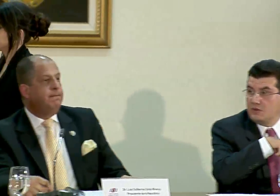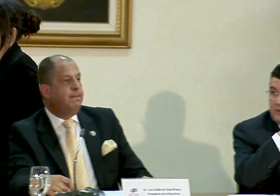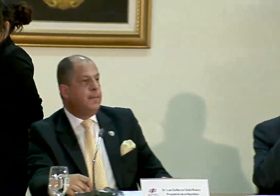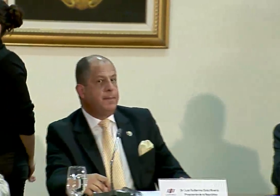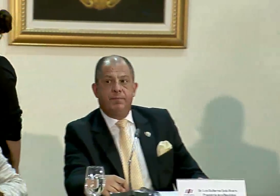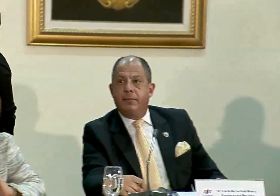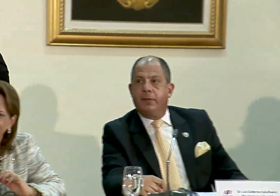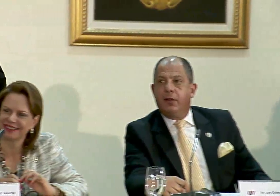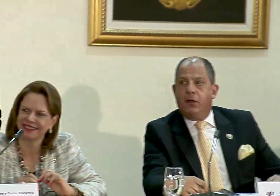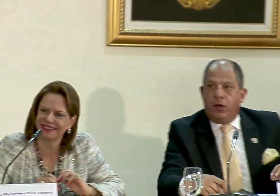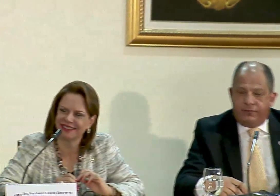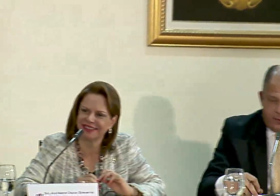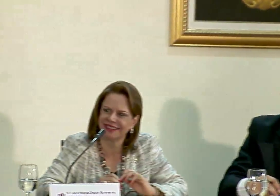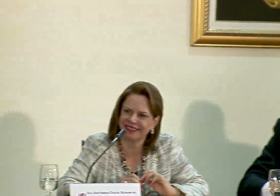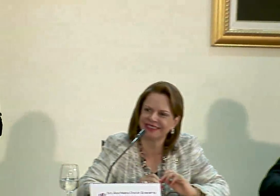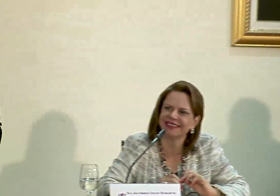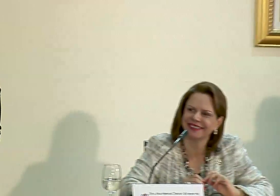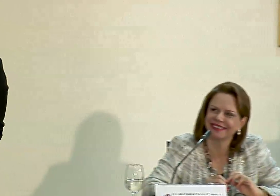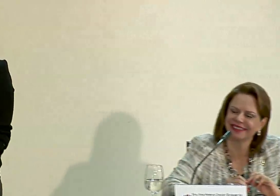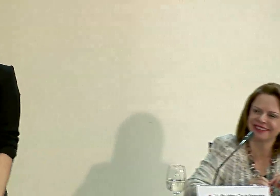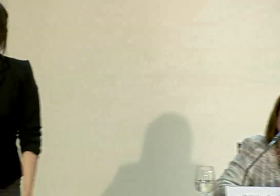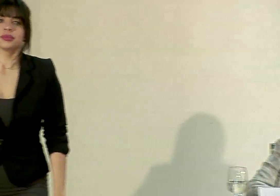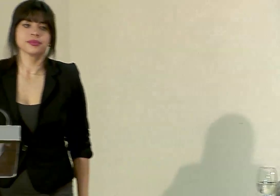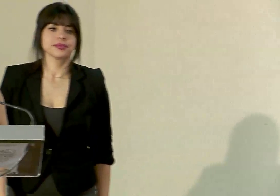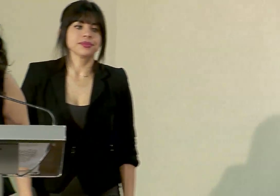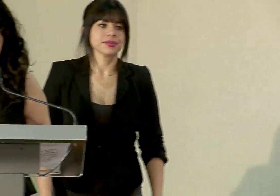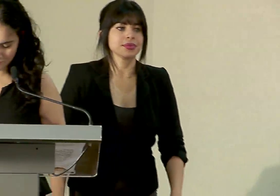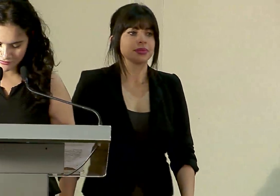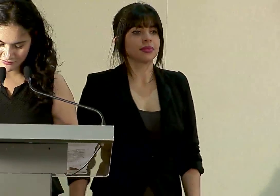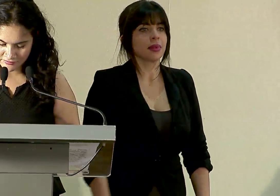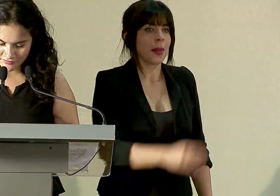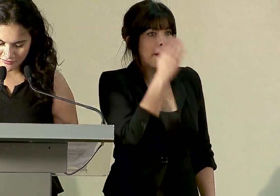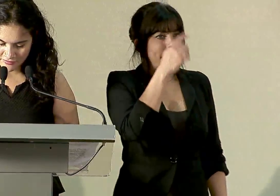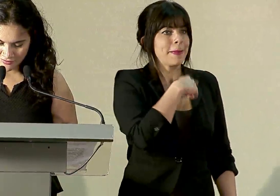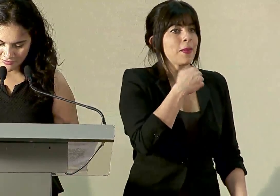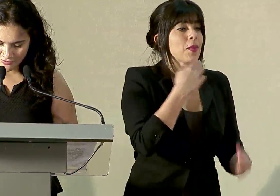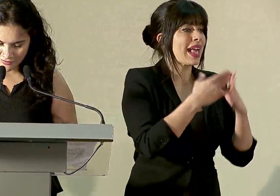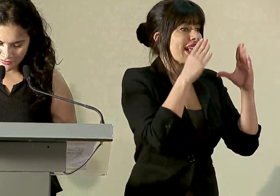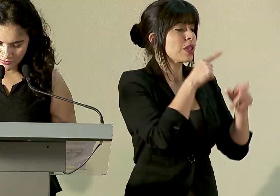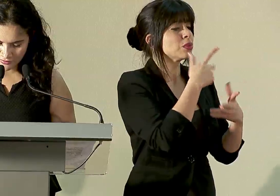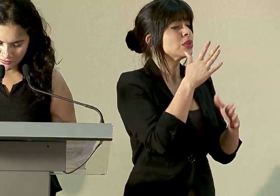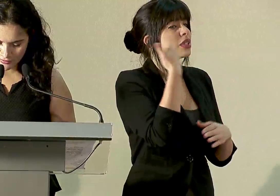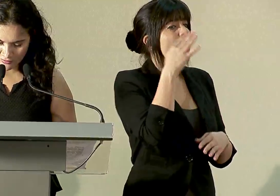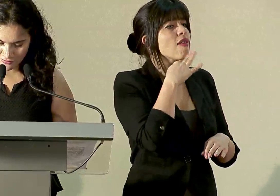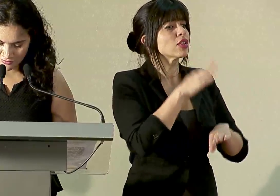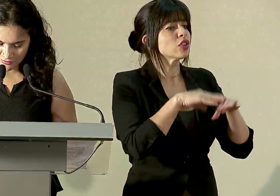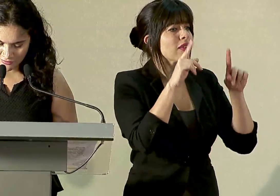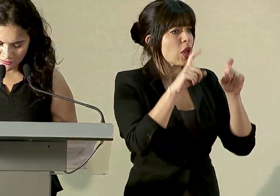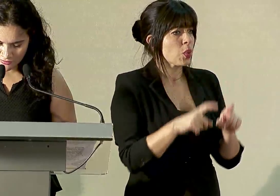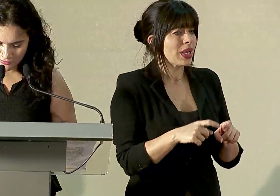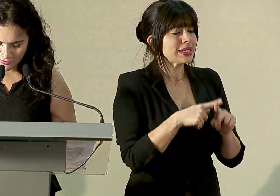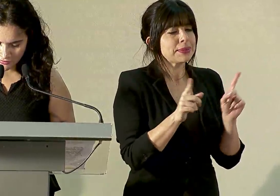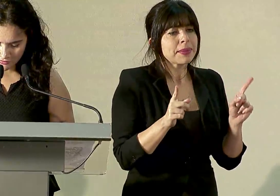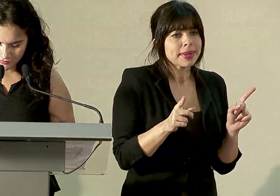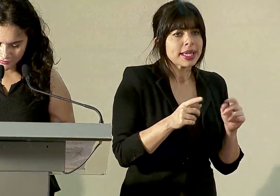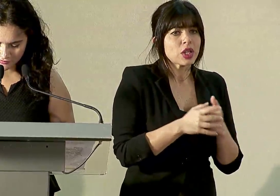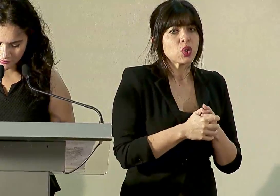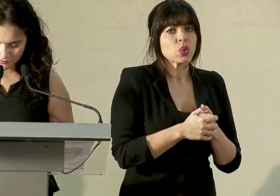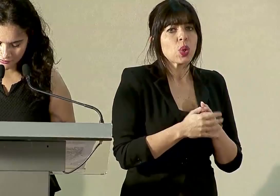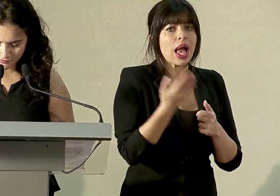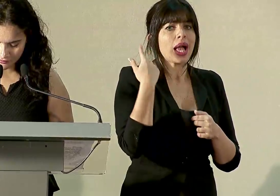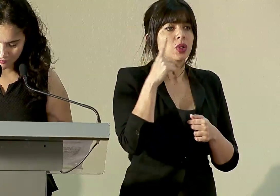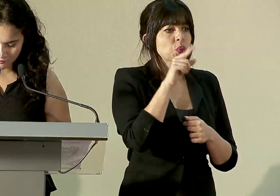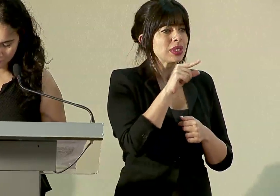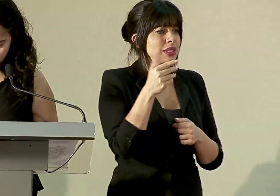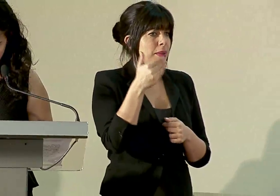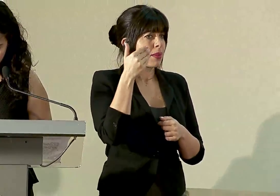¿Qué tal presidente? Buenas tardes Uy, estoy un poco alto Ya usted se había referido a las encuestas pero hace